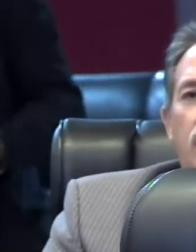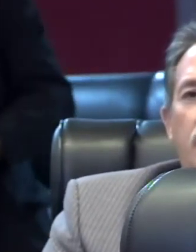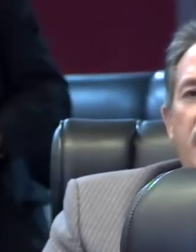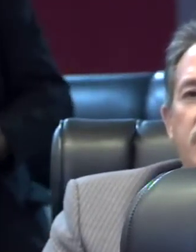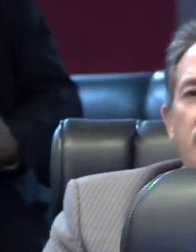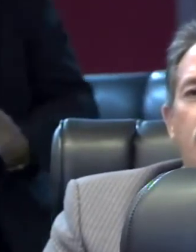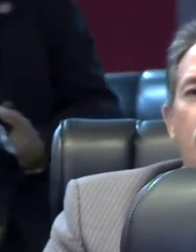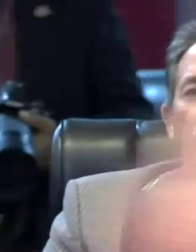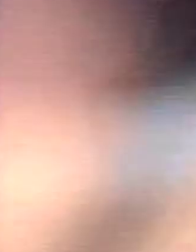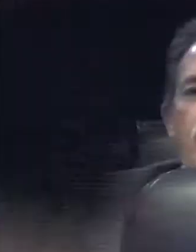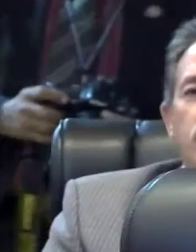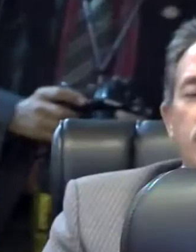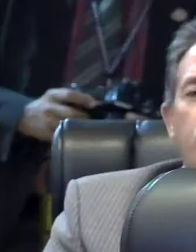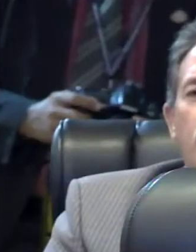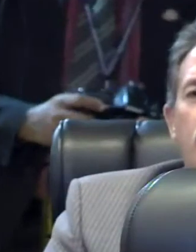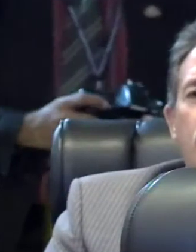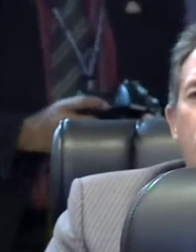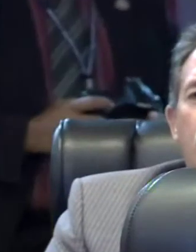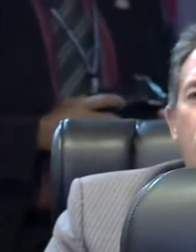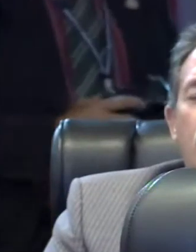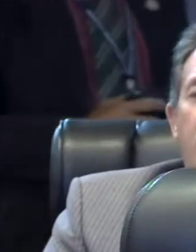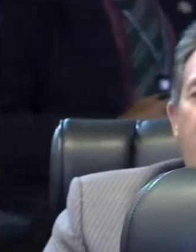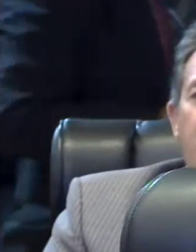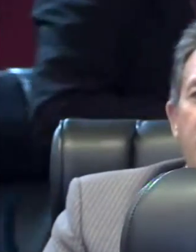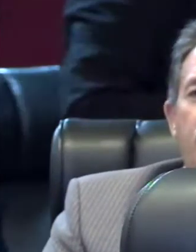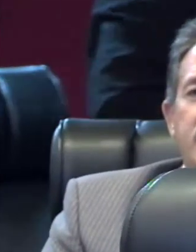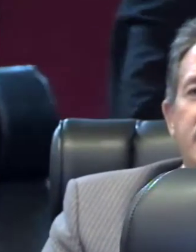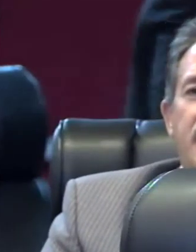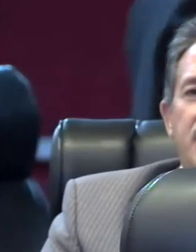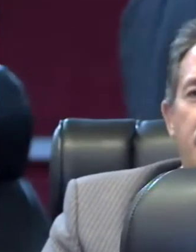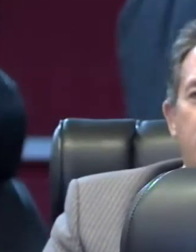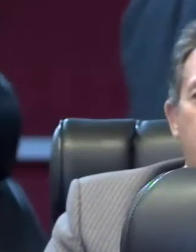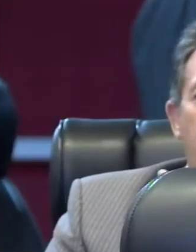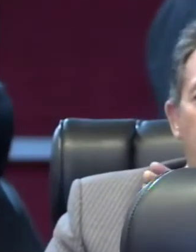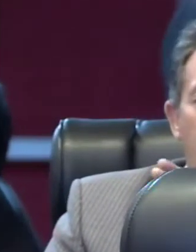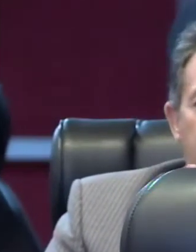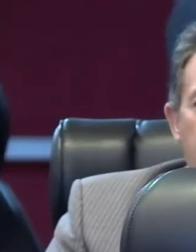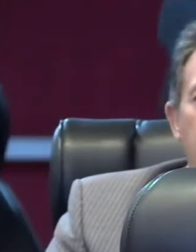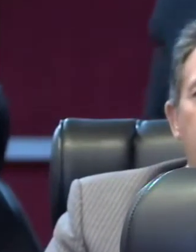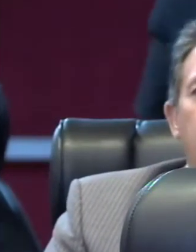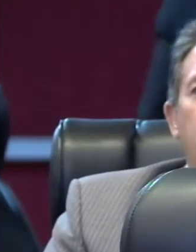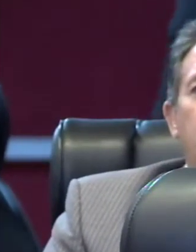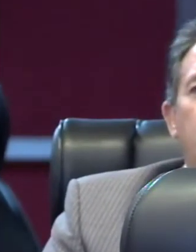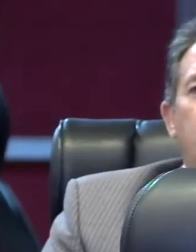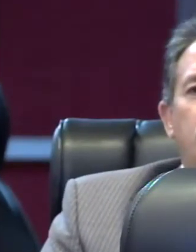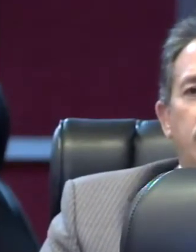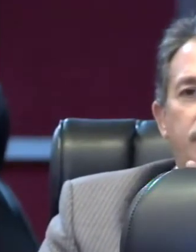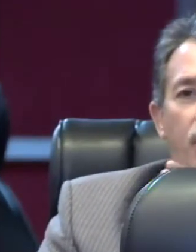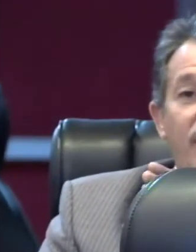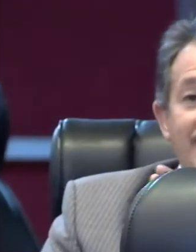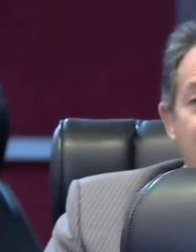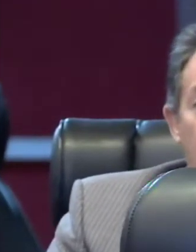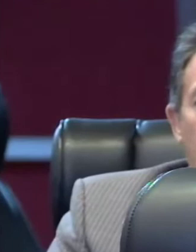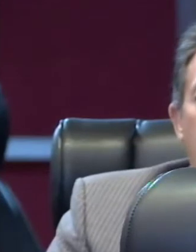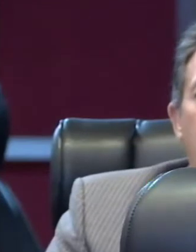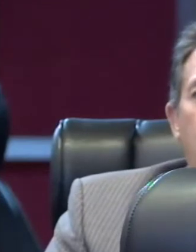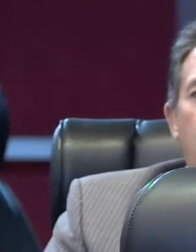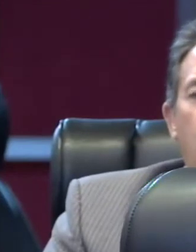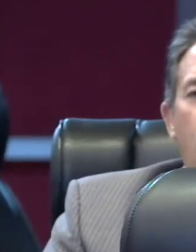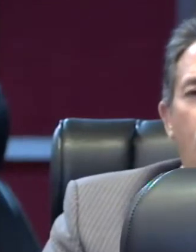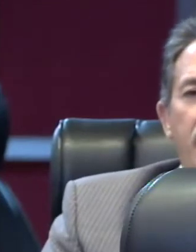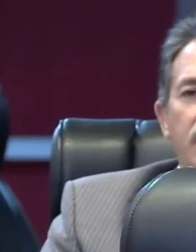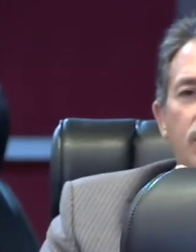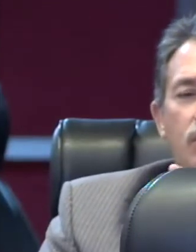comando, mexendo com recursos públicos. É claro que Vossa Excelência passou por um momento de